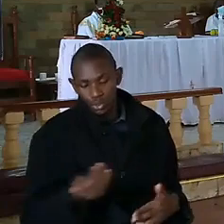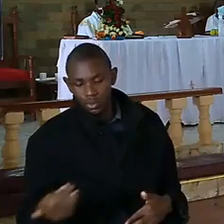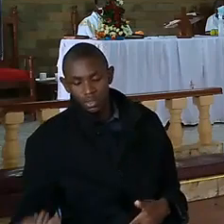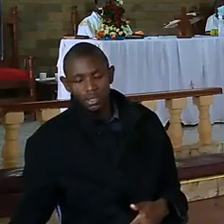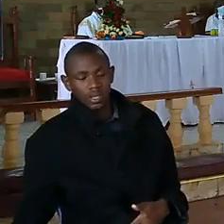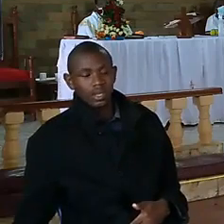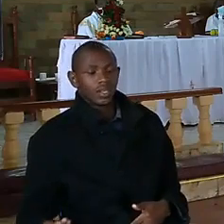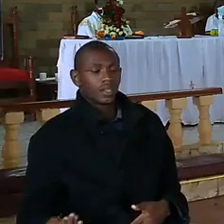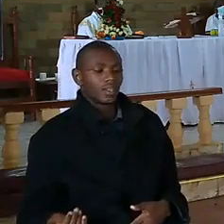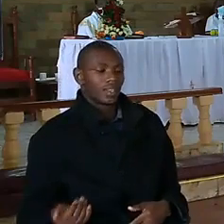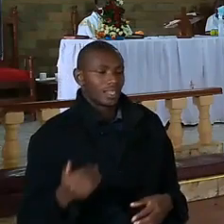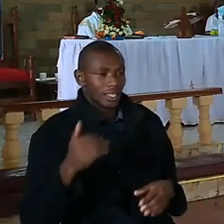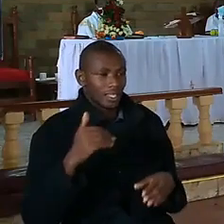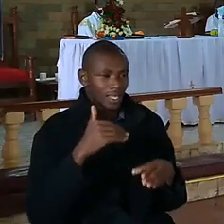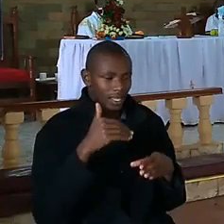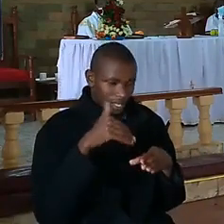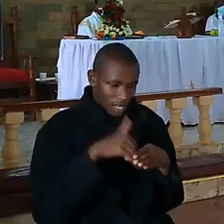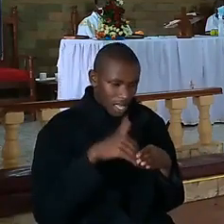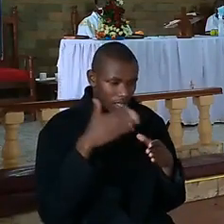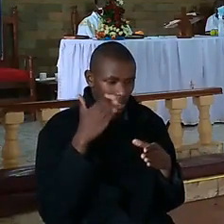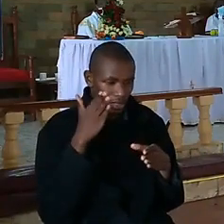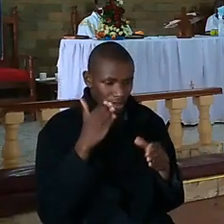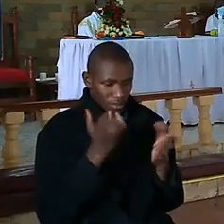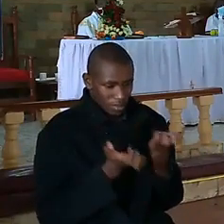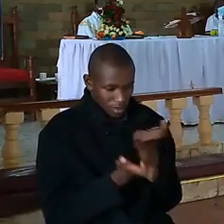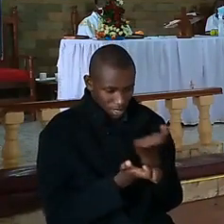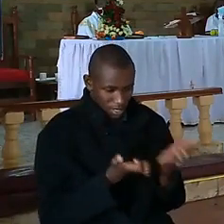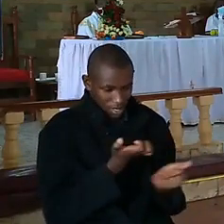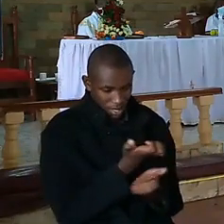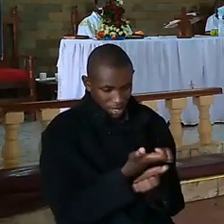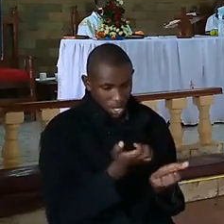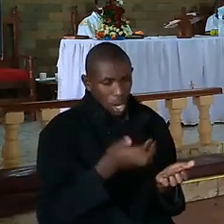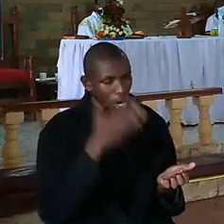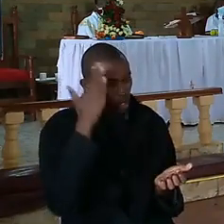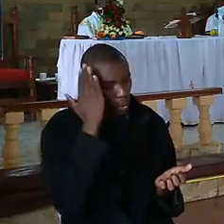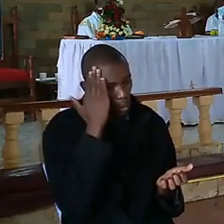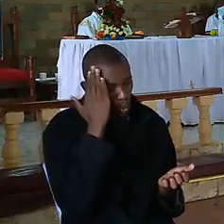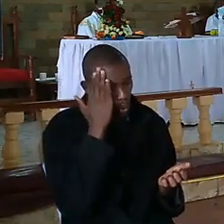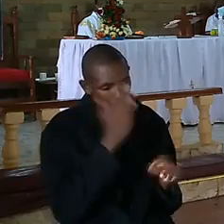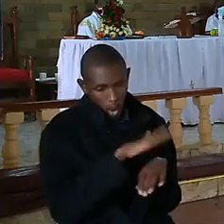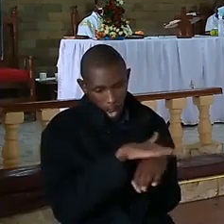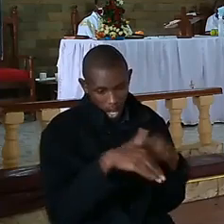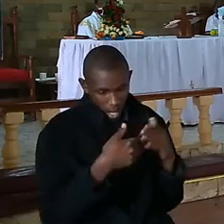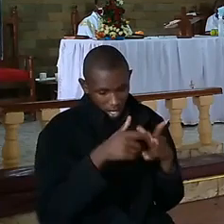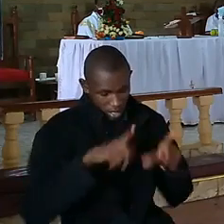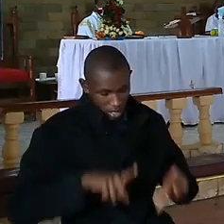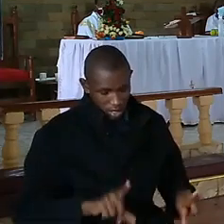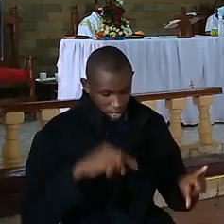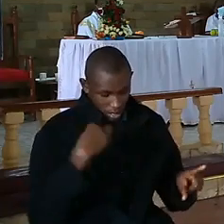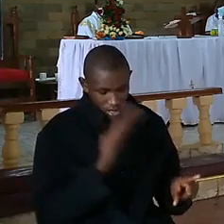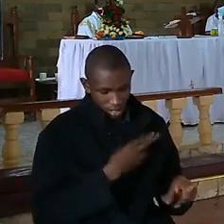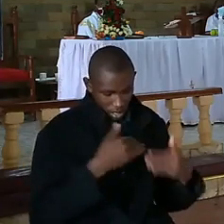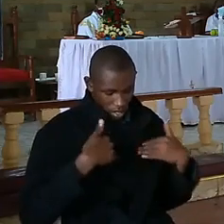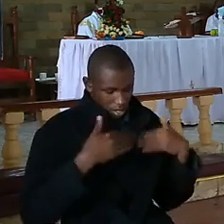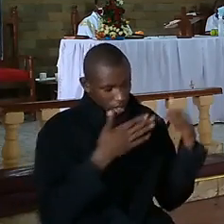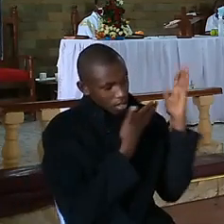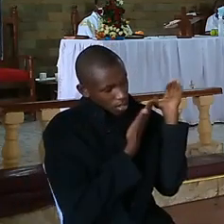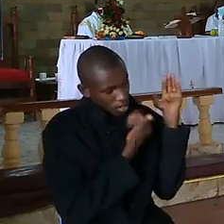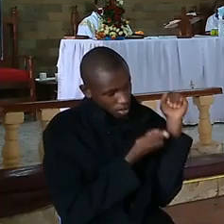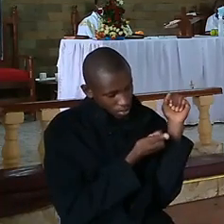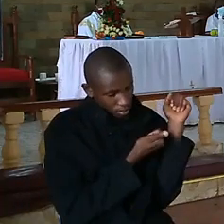kũrĩ maũndũ macio kũrĩ biacara ĩyo nĩ aramenya maũndũ macio mothe rekei tũmwĩhoke